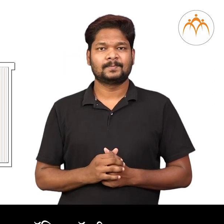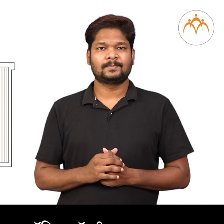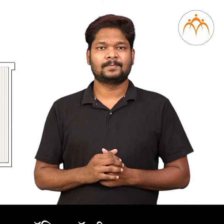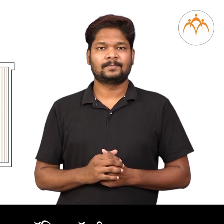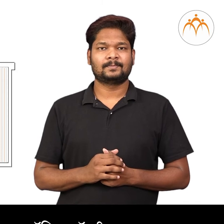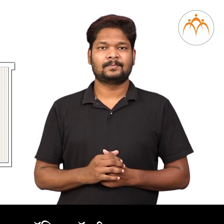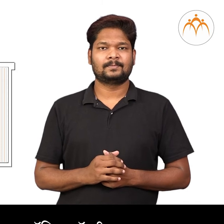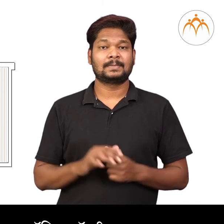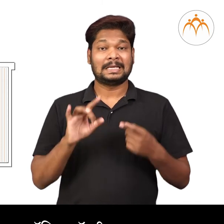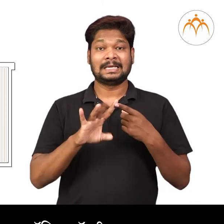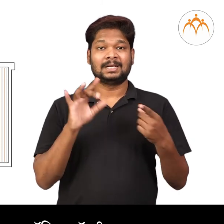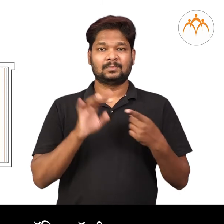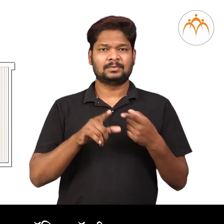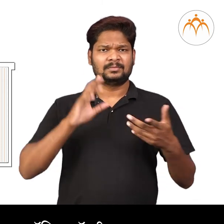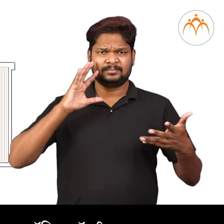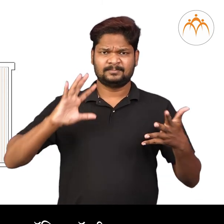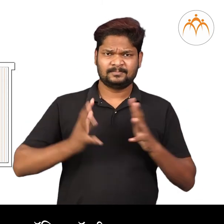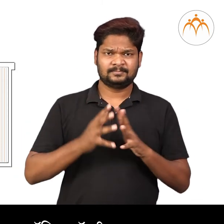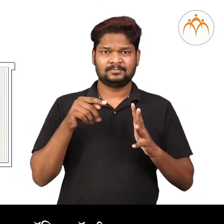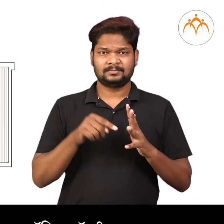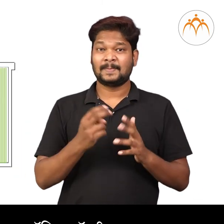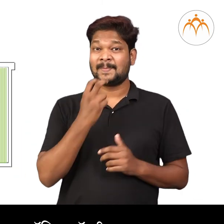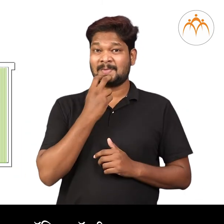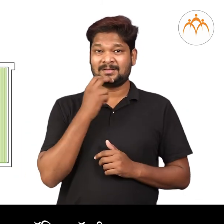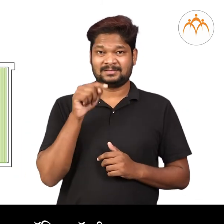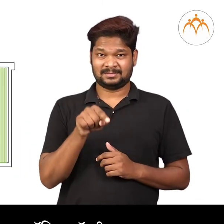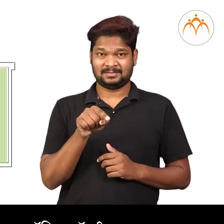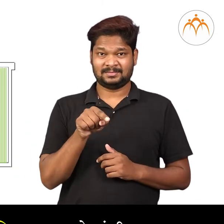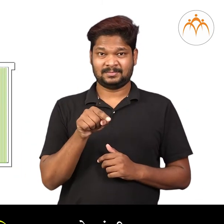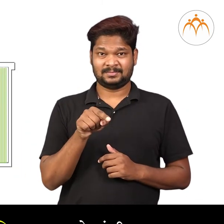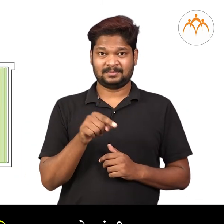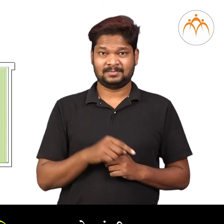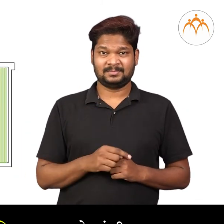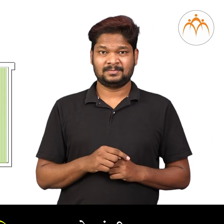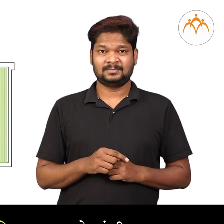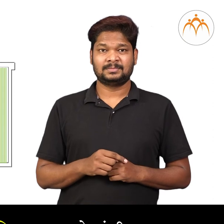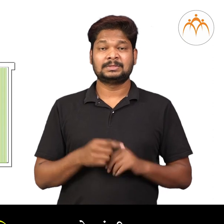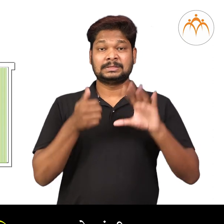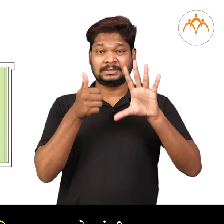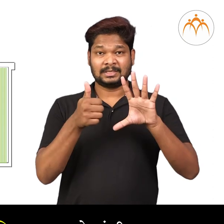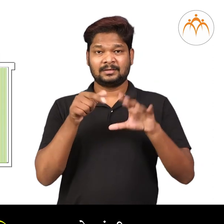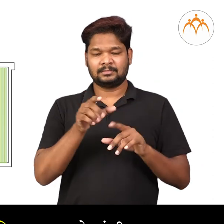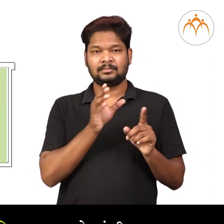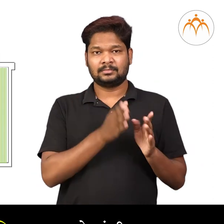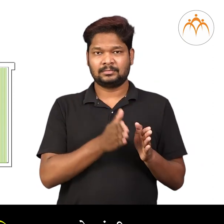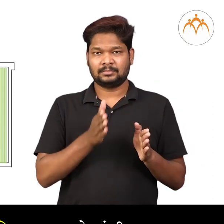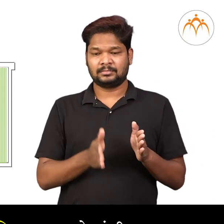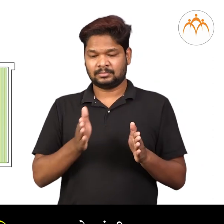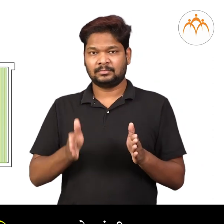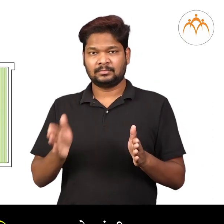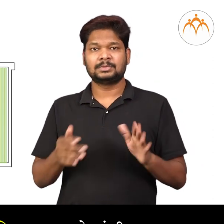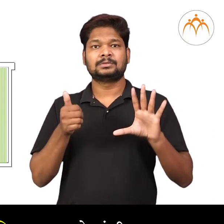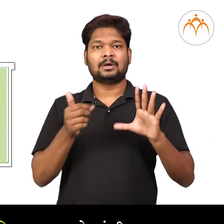विद्युत अश्लील विडियो सफल लोग घर